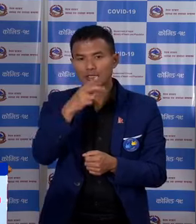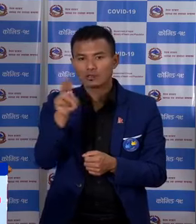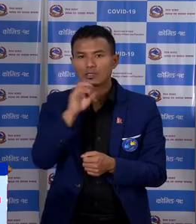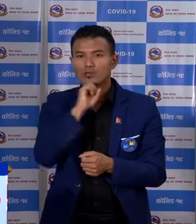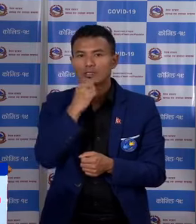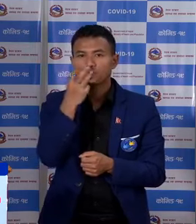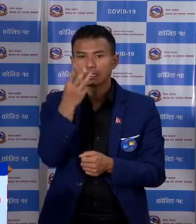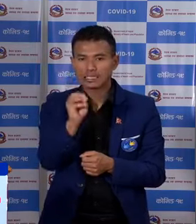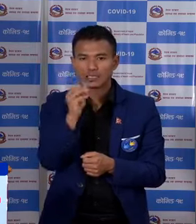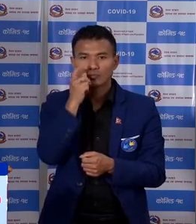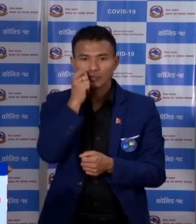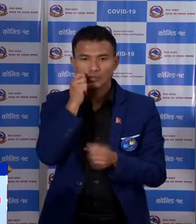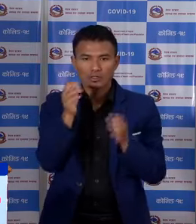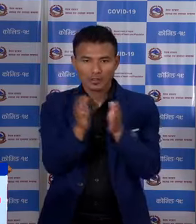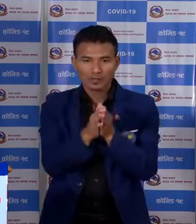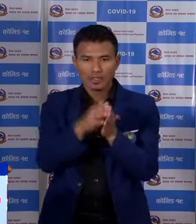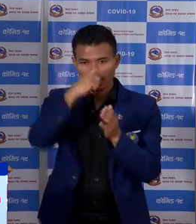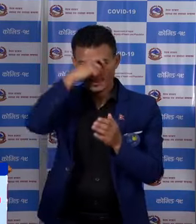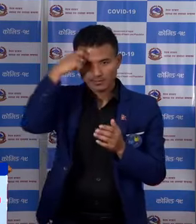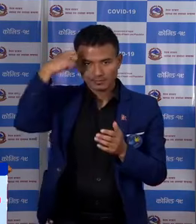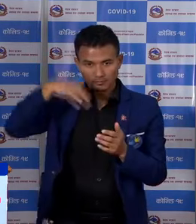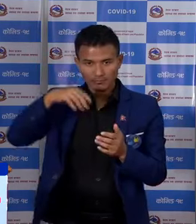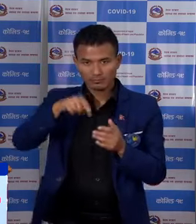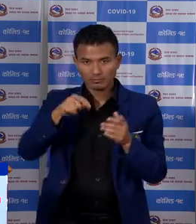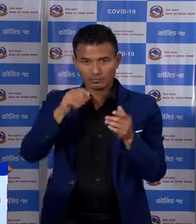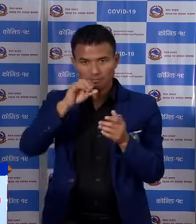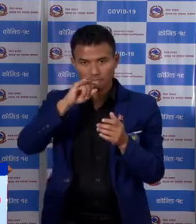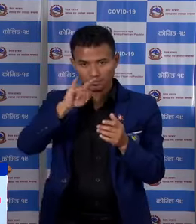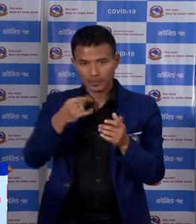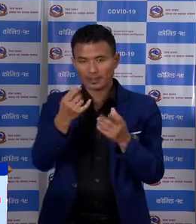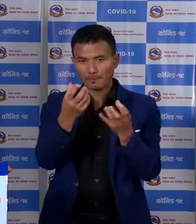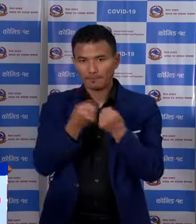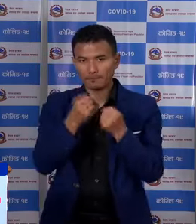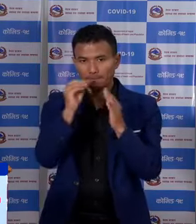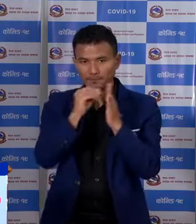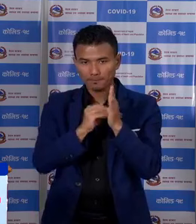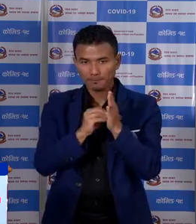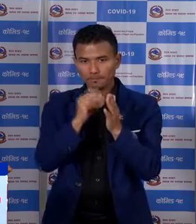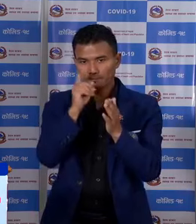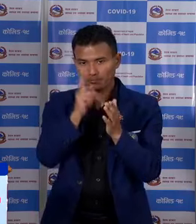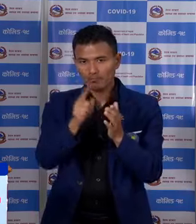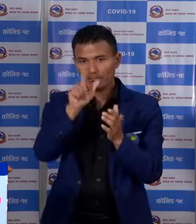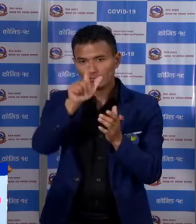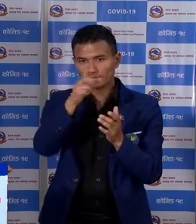બર્શે પૂરુસ ગરી બાકે કો હાલઈ પુના આએકો વિવરણ માં